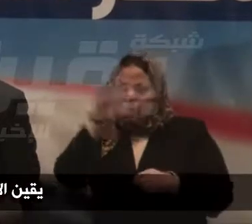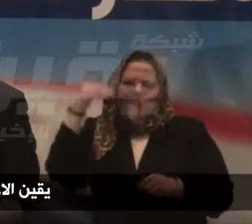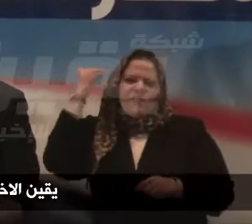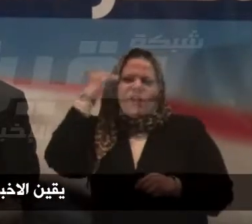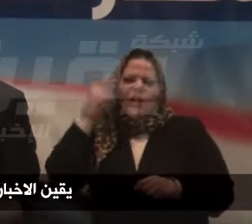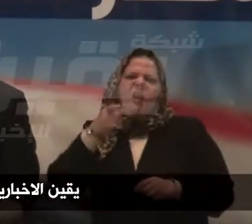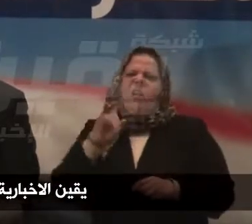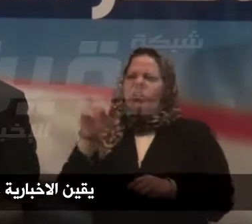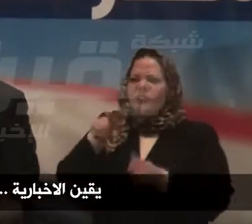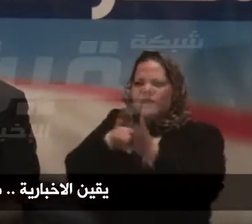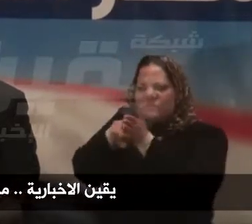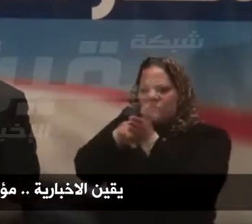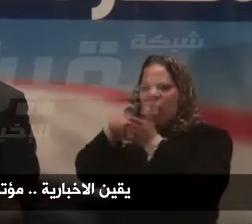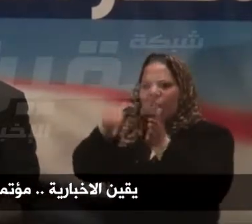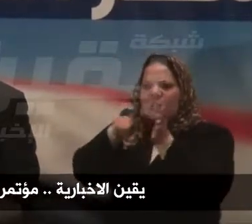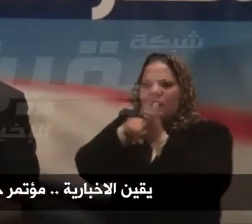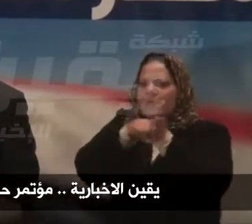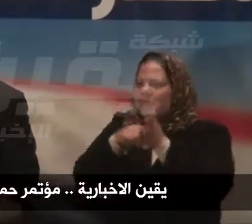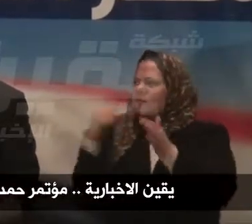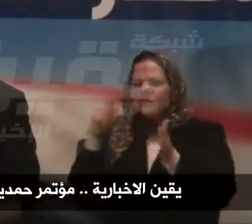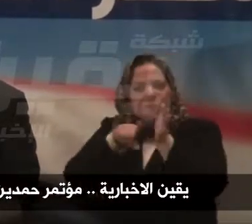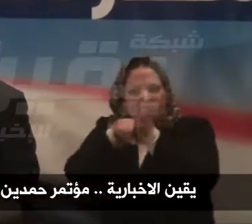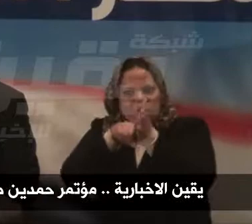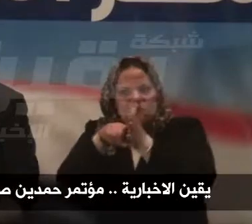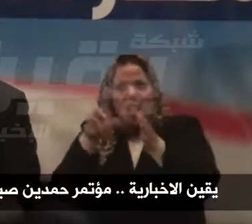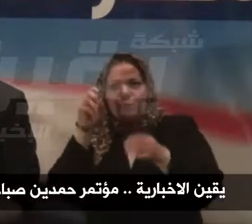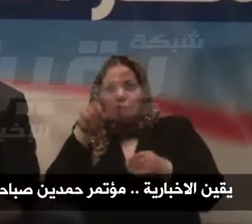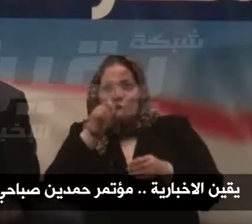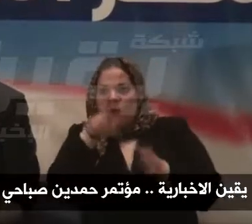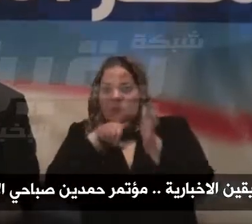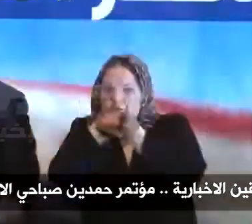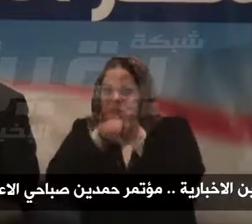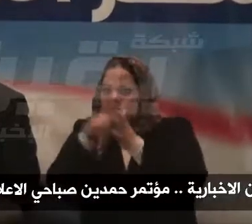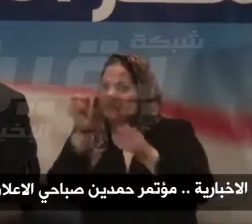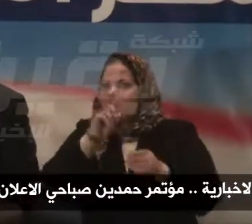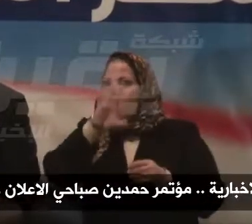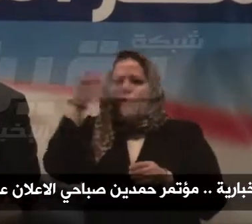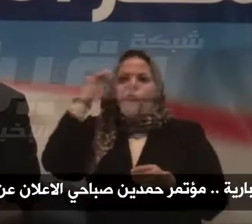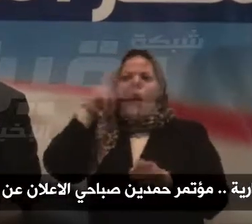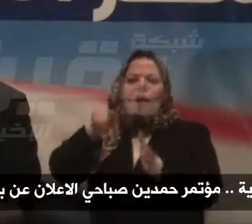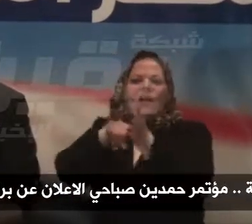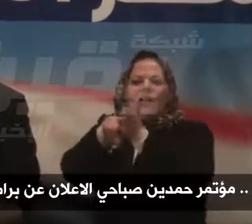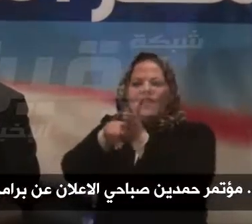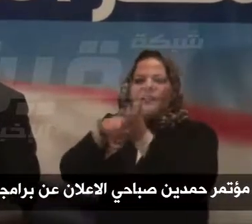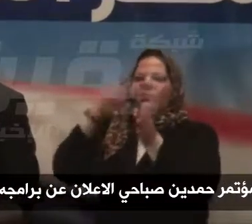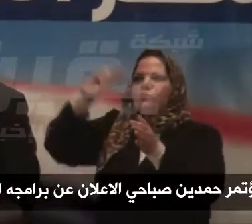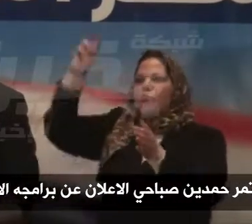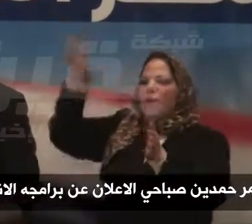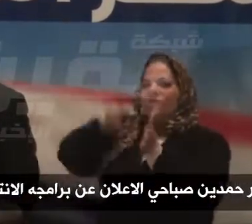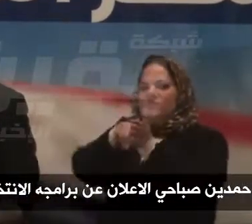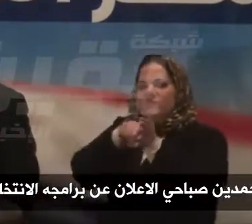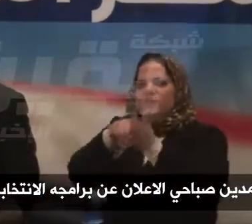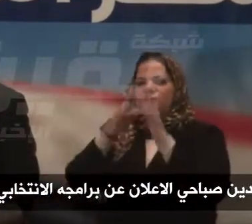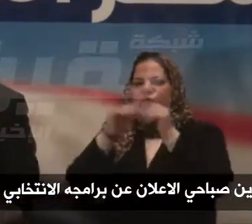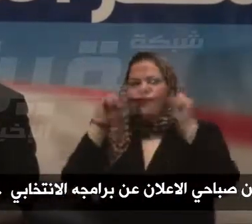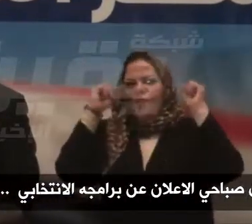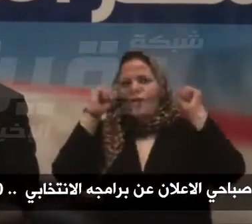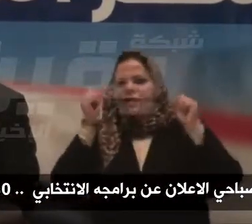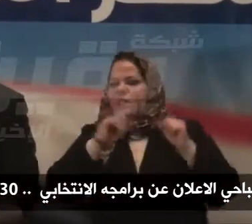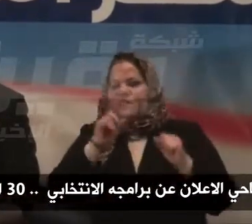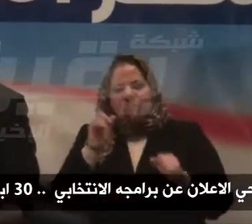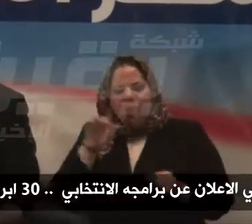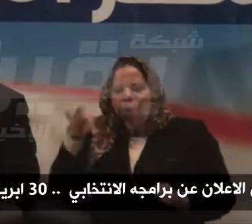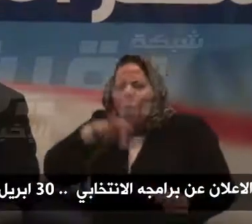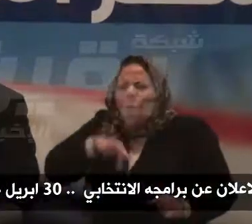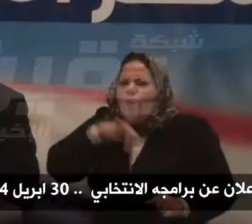الناس بتقول، والنقطة دي أنا بأكد عليها إن 25 يناير ما كانتش مؤامرة. نسبة الفقر اللي كانت في البلد ما كانتش